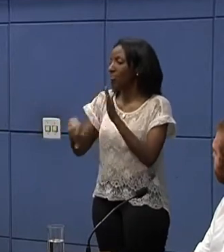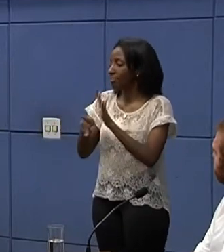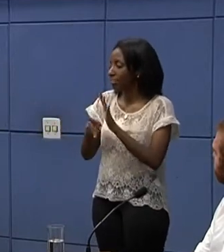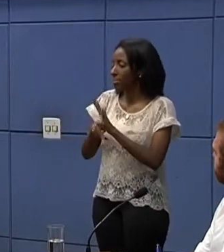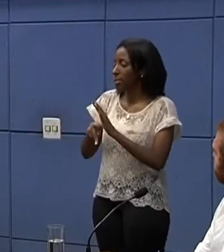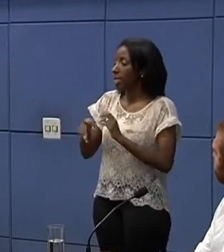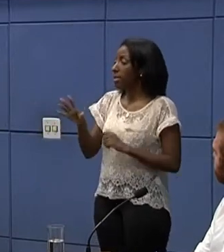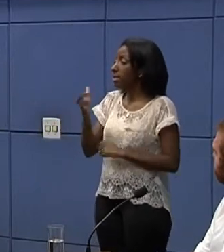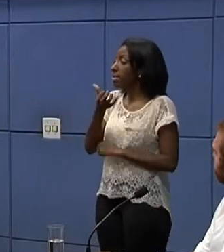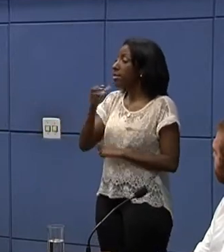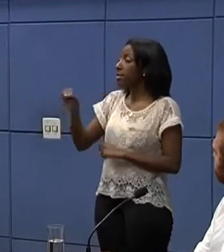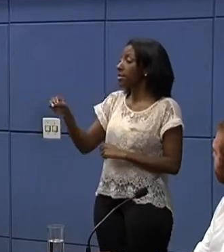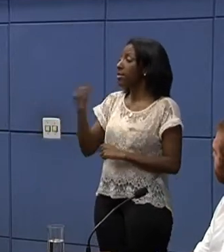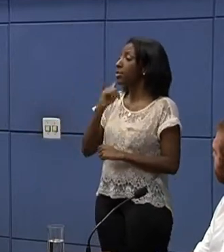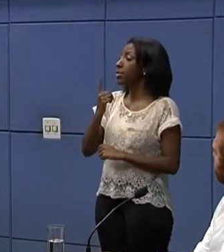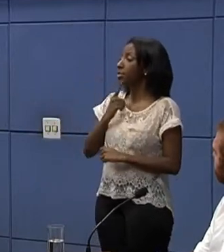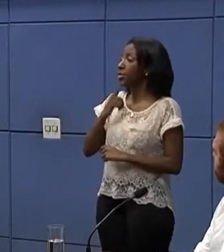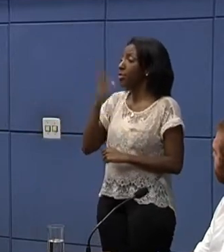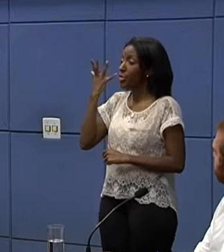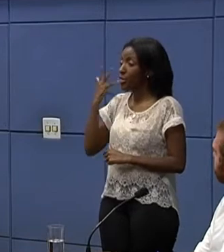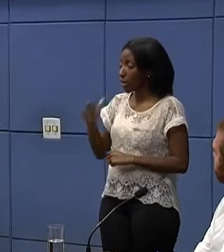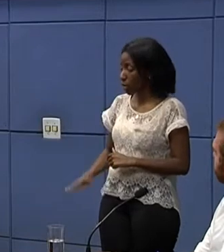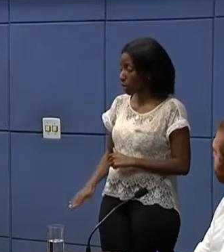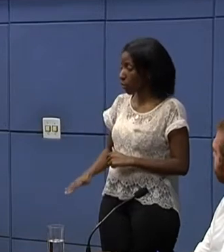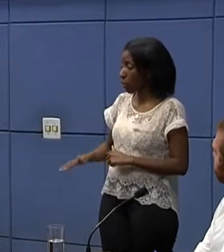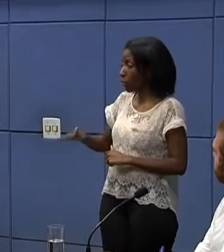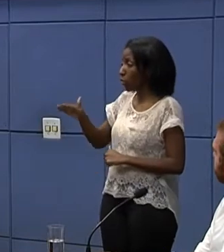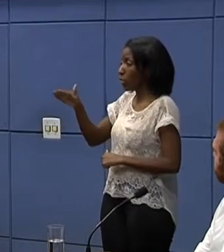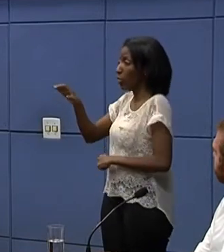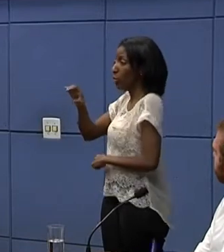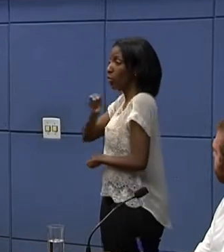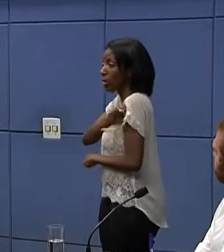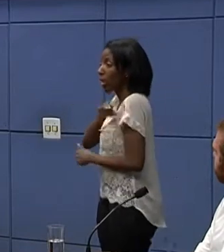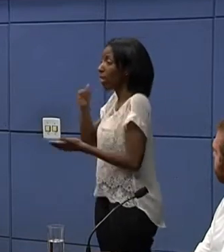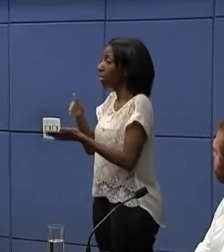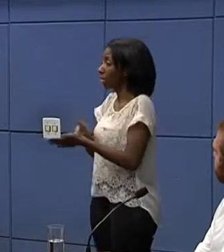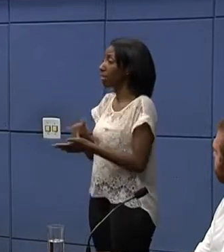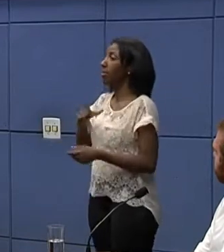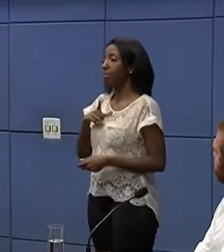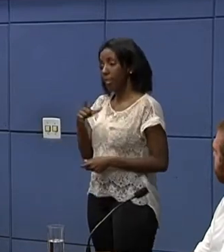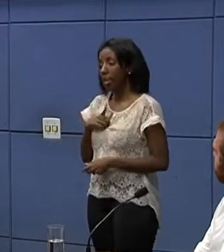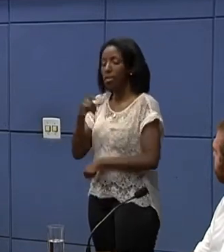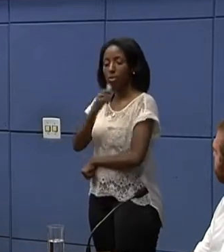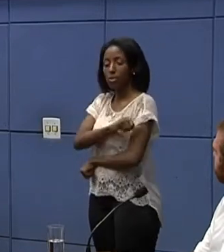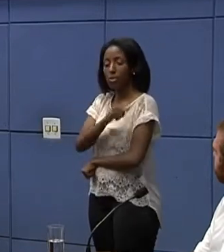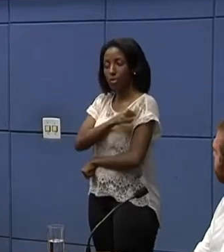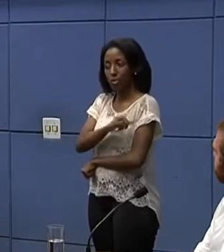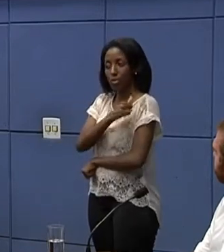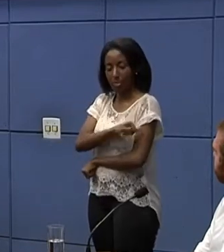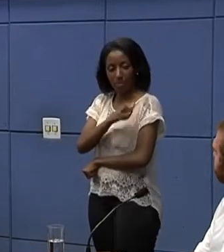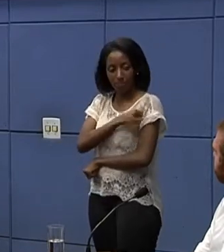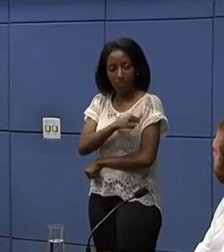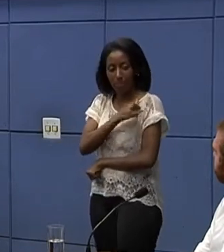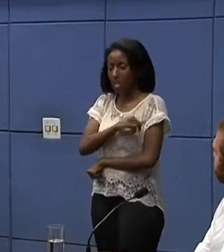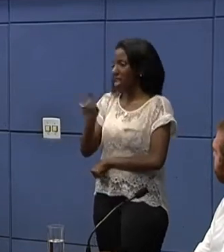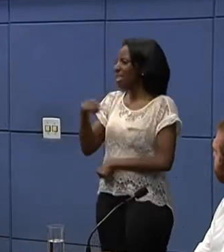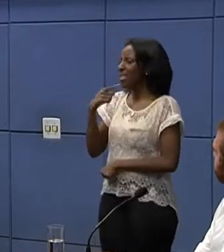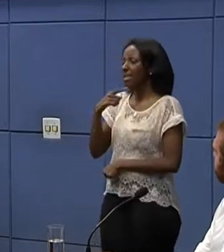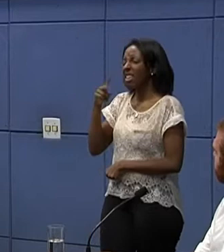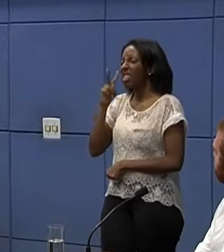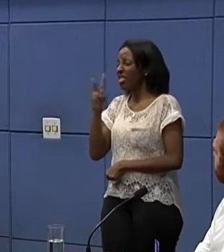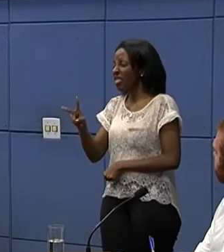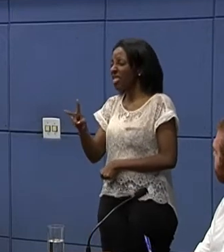desde a educação infantil até o ensino médio, no Rio de Janeiro. Não é considerada uma escola